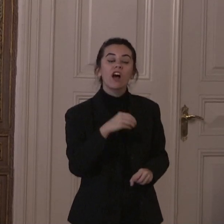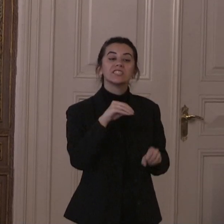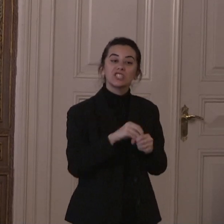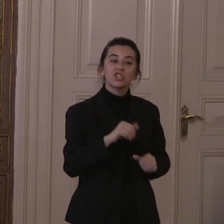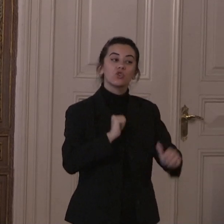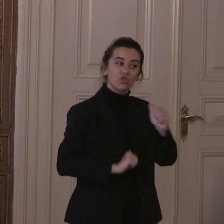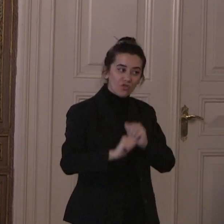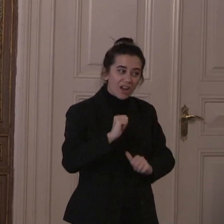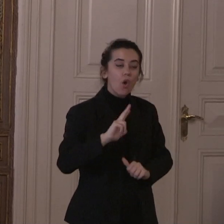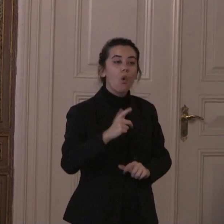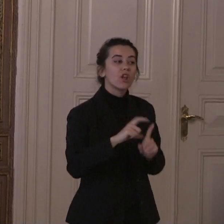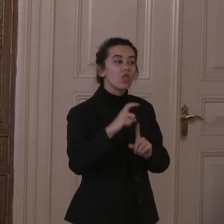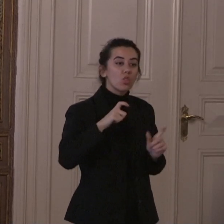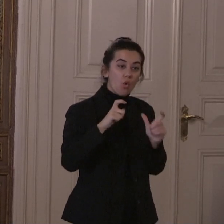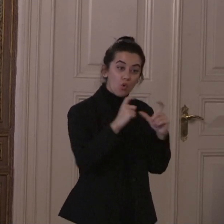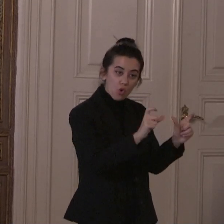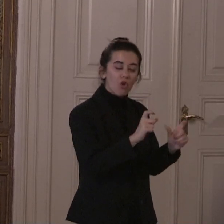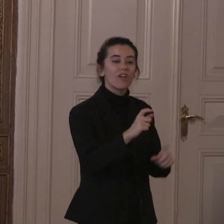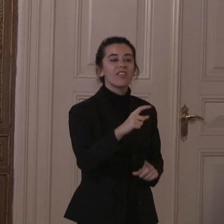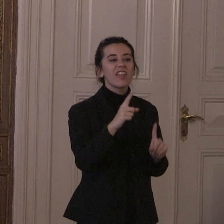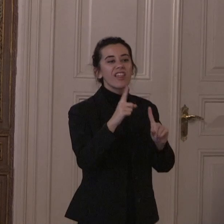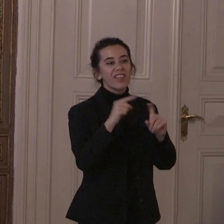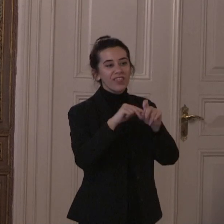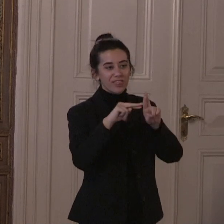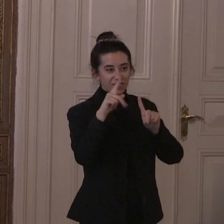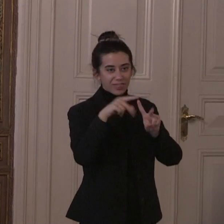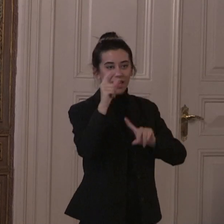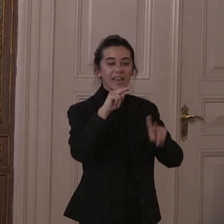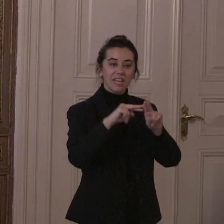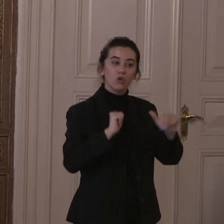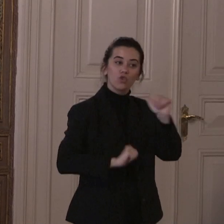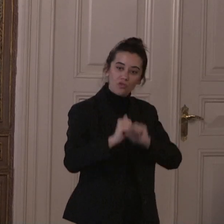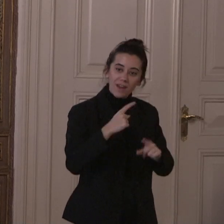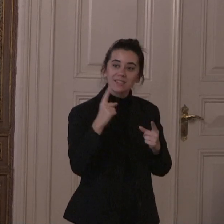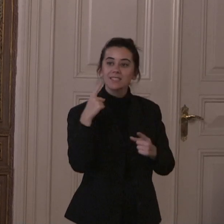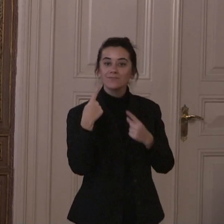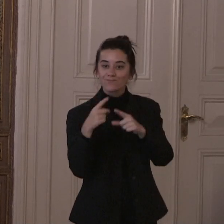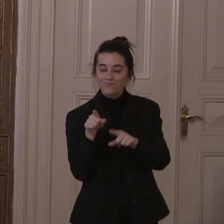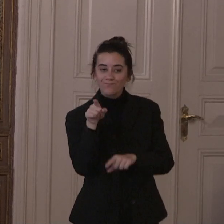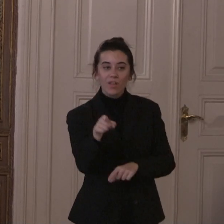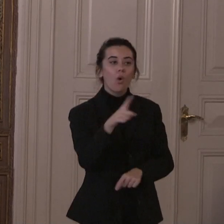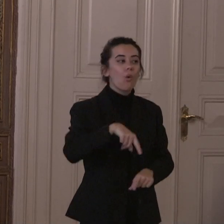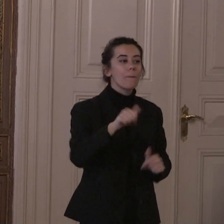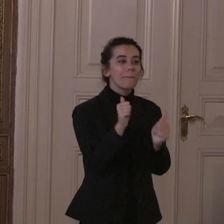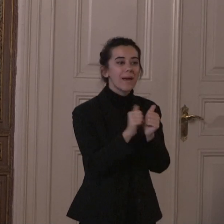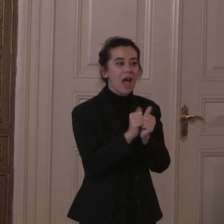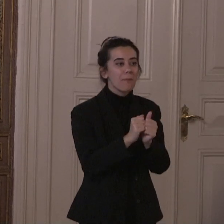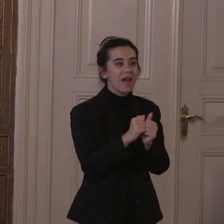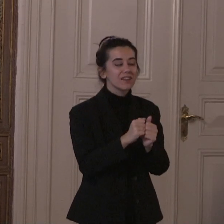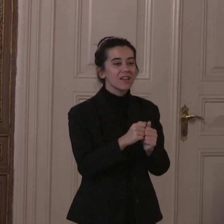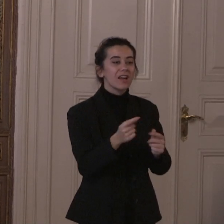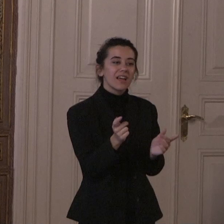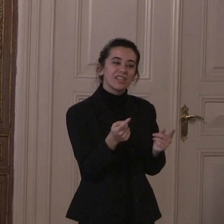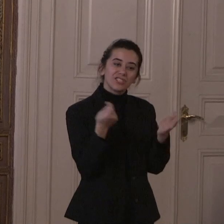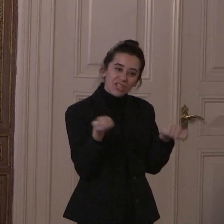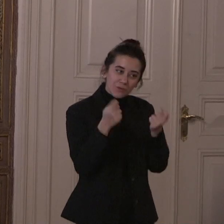Doğu Teknik Üniversitesi ve bilmiyorum en iyi tam başka kim vardı, onlarla birlikte kurucuları arasında yer aldık. Burada da